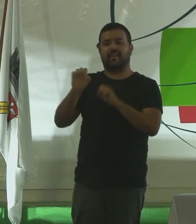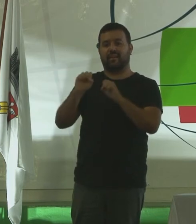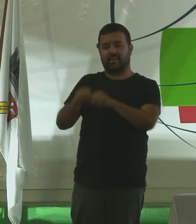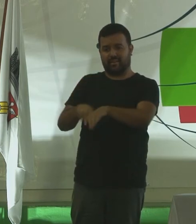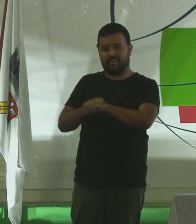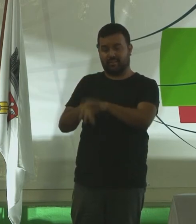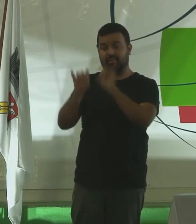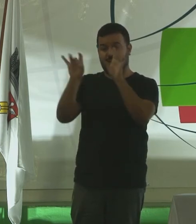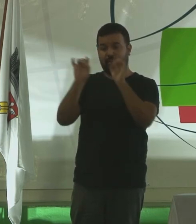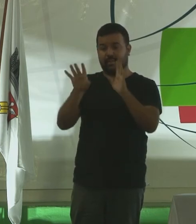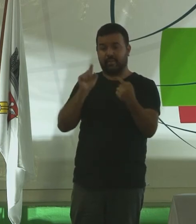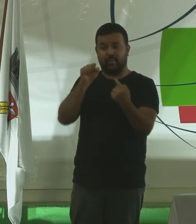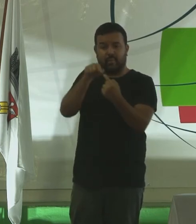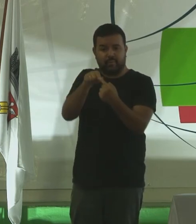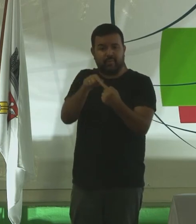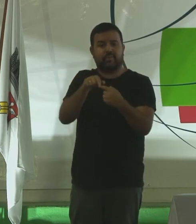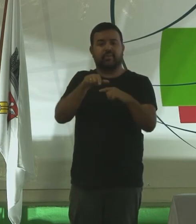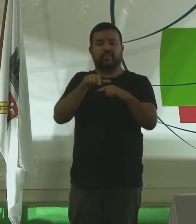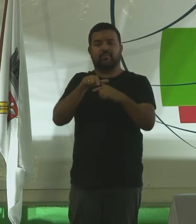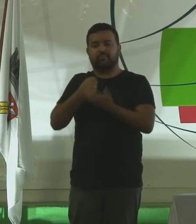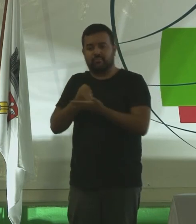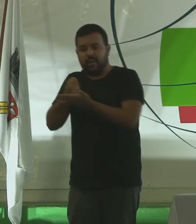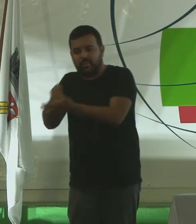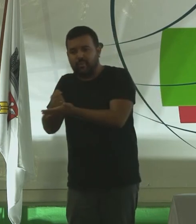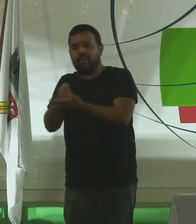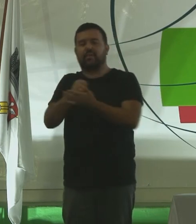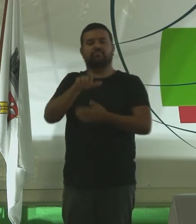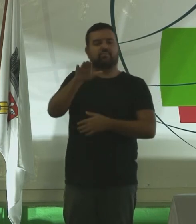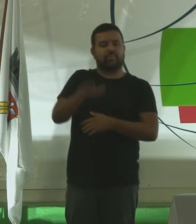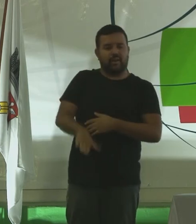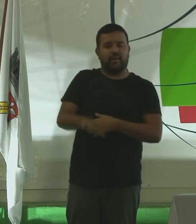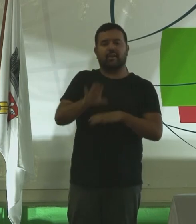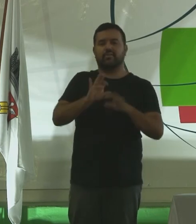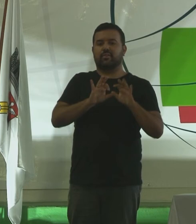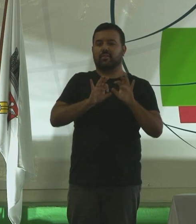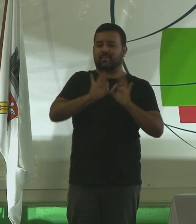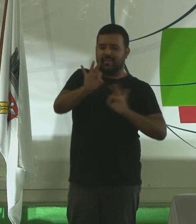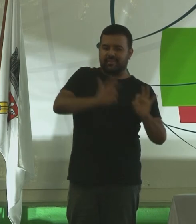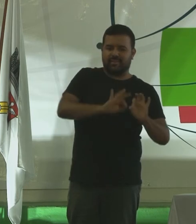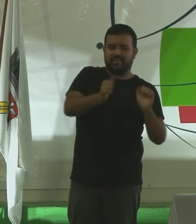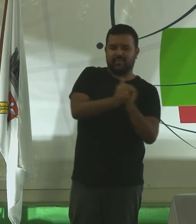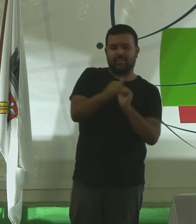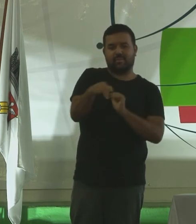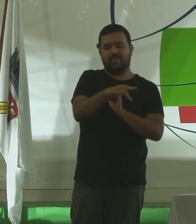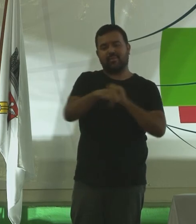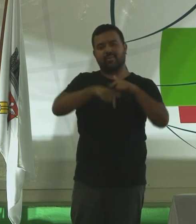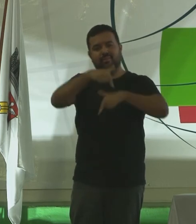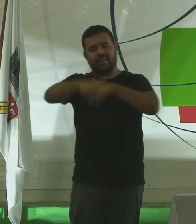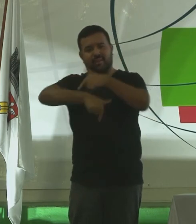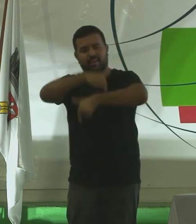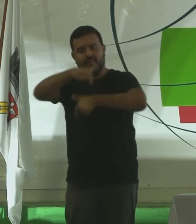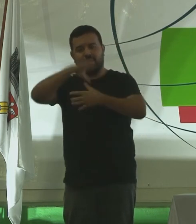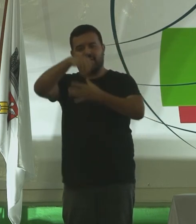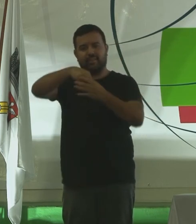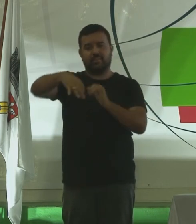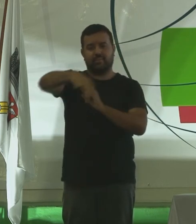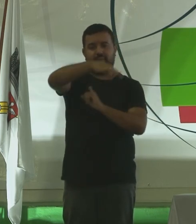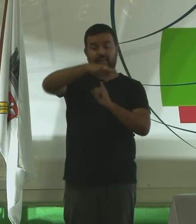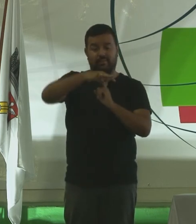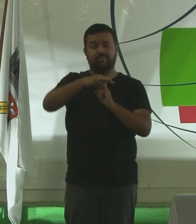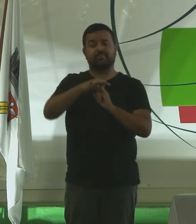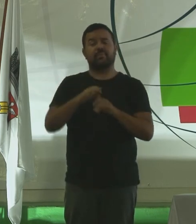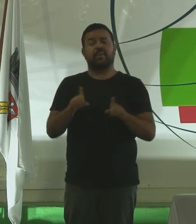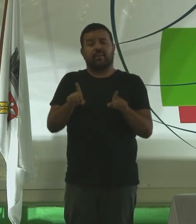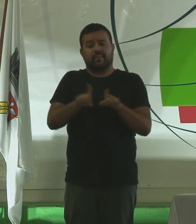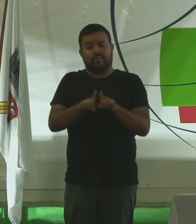para atender no contraturno, para articular com o professor, para planejar com o professor todo esse trabalho que a gente desenvolve. E temos